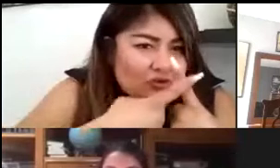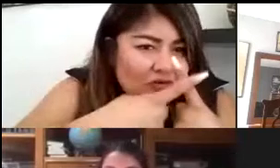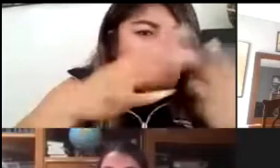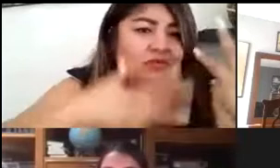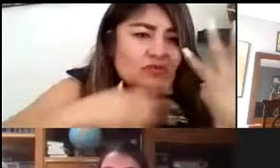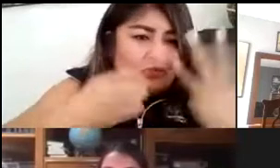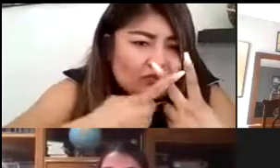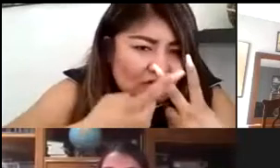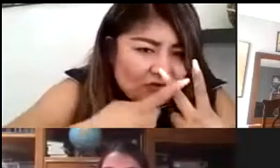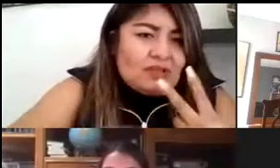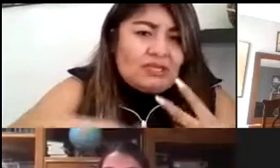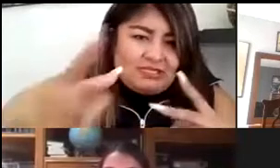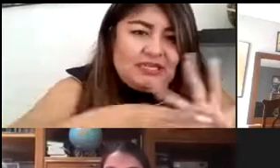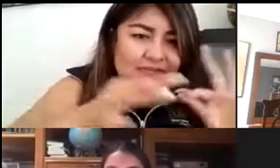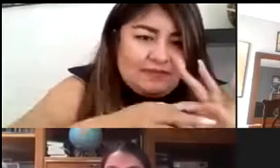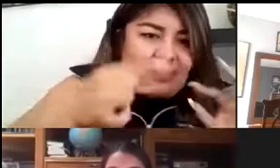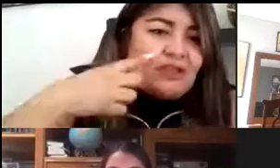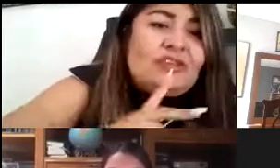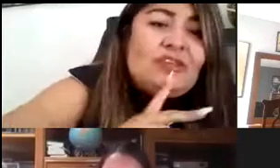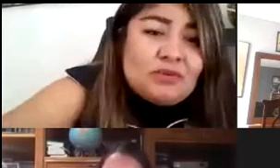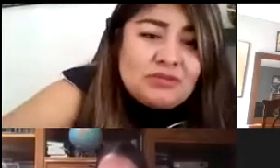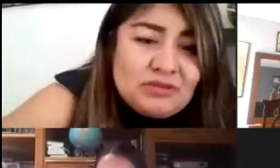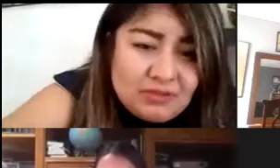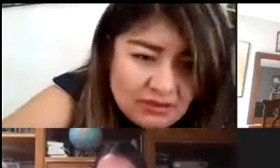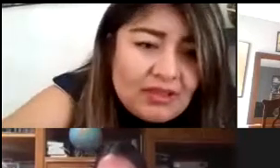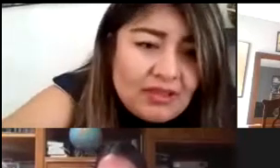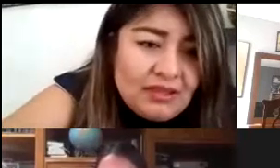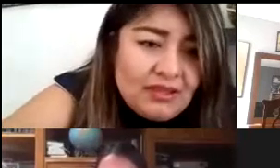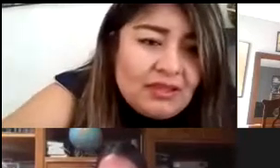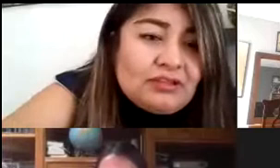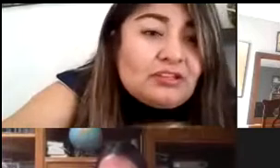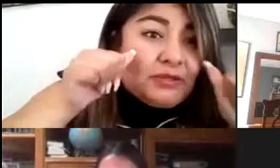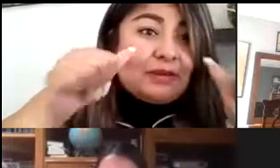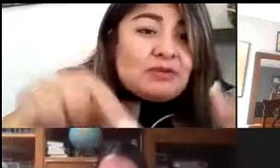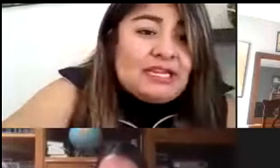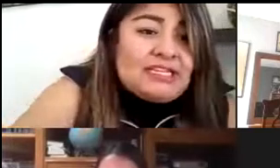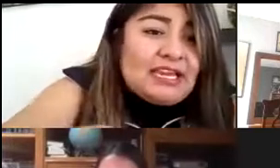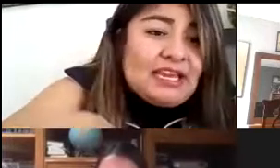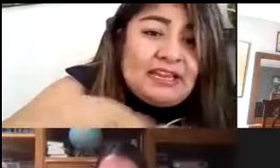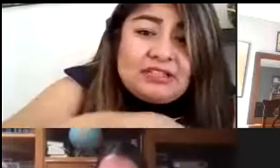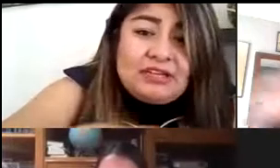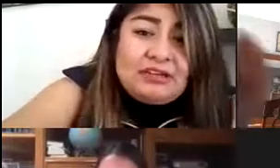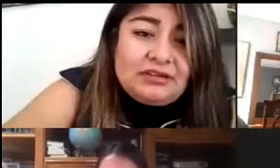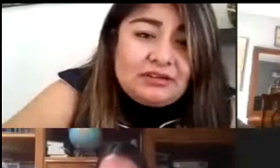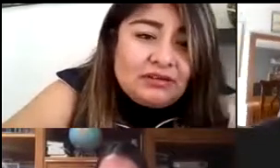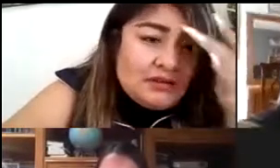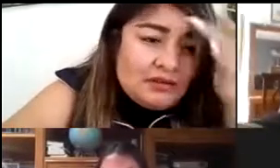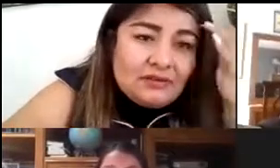Yo. Sí. Yo te doy voz. Todos observamos a Alicia, ¿ya la encontraron?